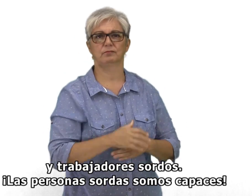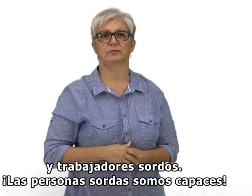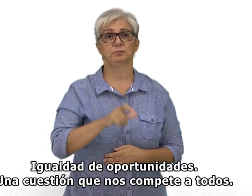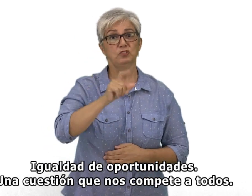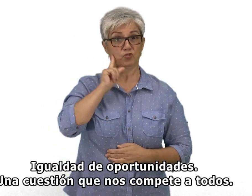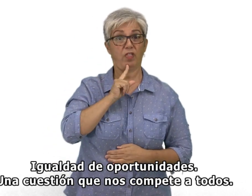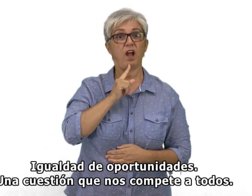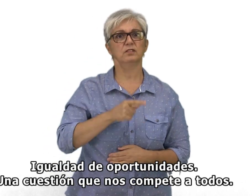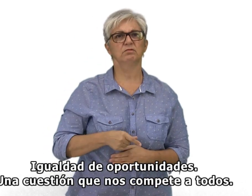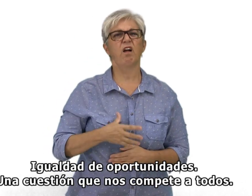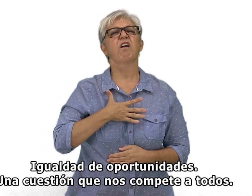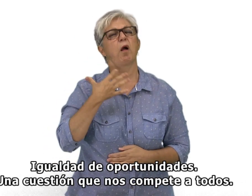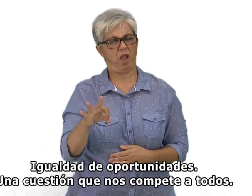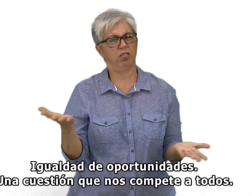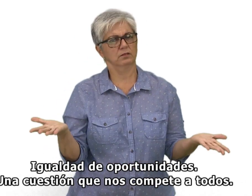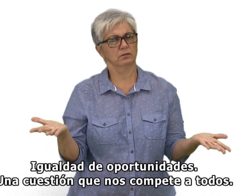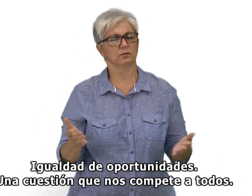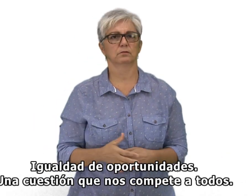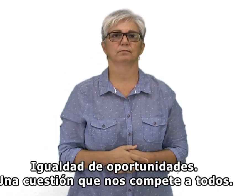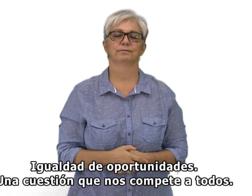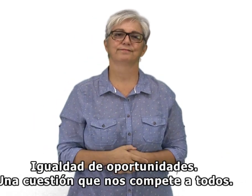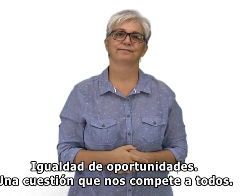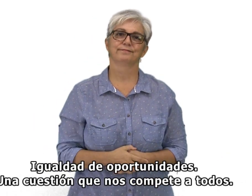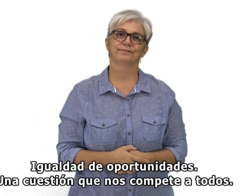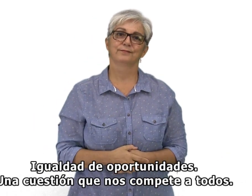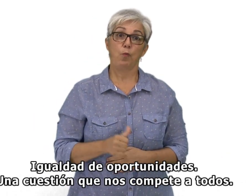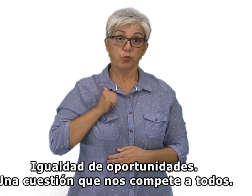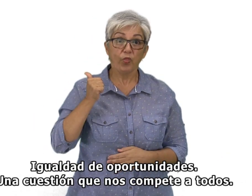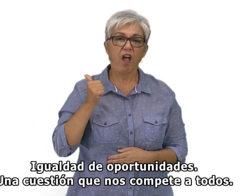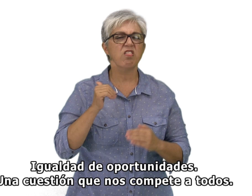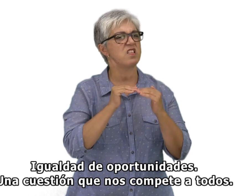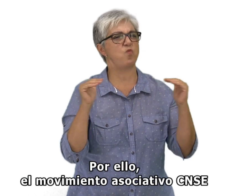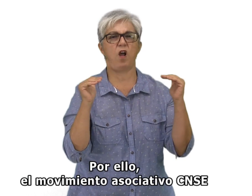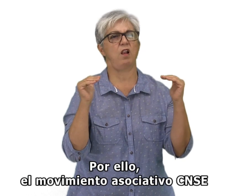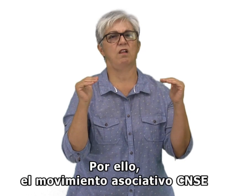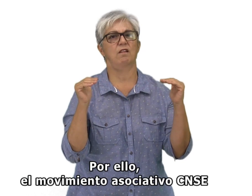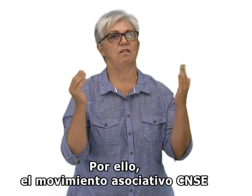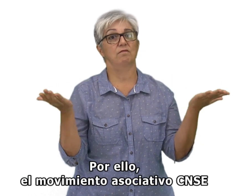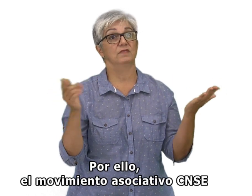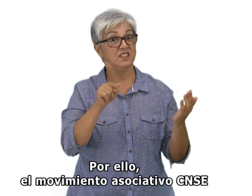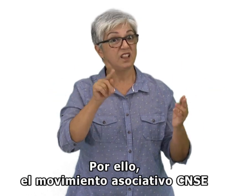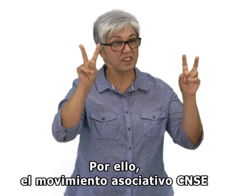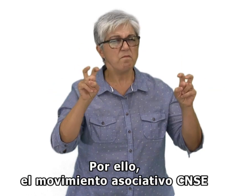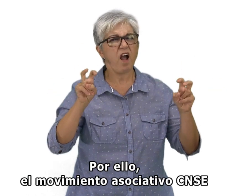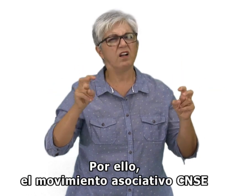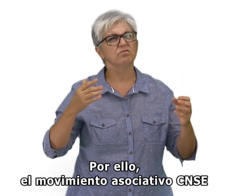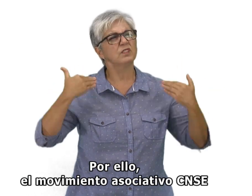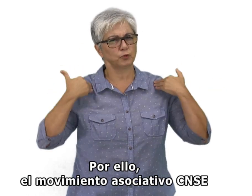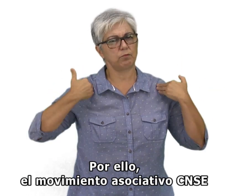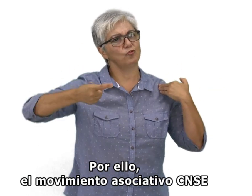capaces. Igualdad de oportunidades, una cuestión que nos compete a todos. Por ello, el movimiento asociativo de la